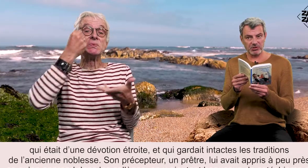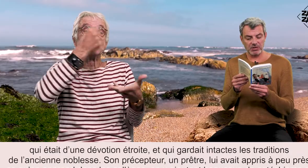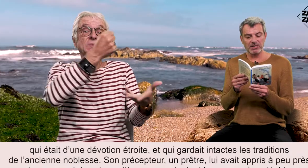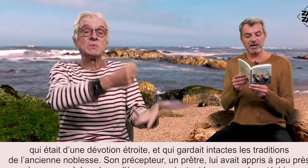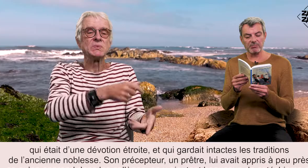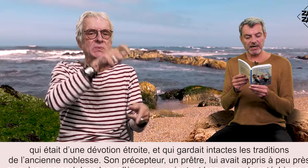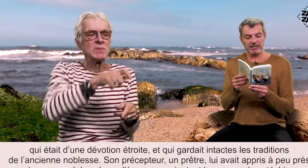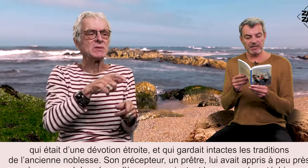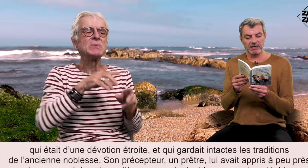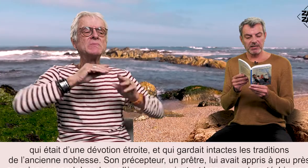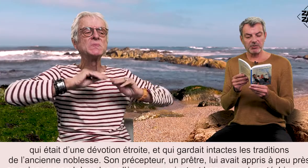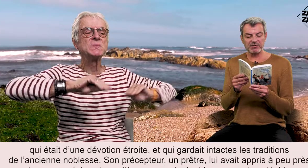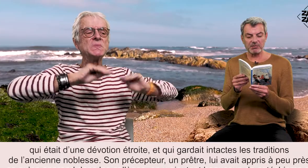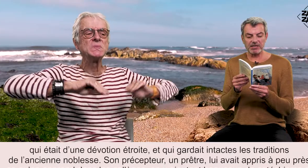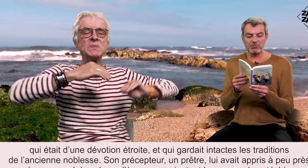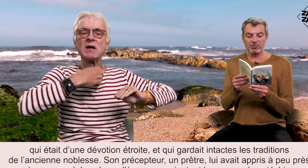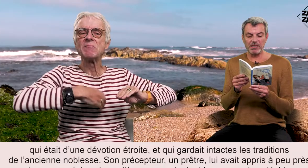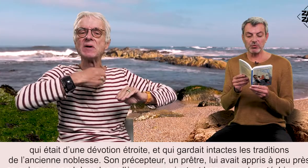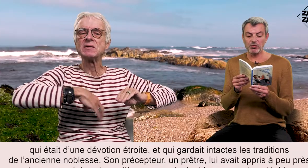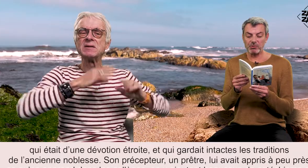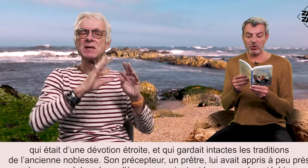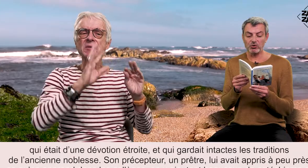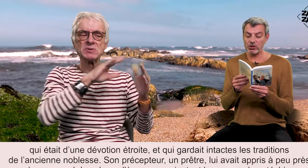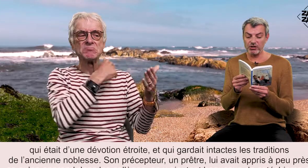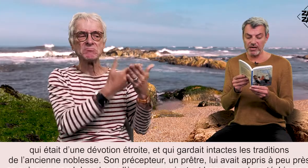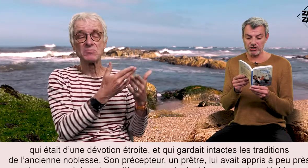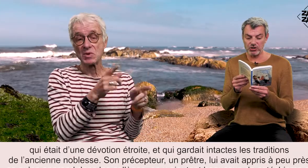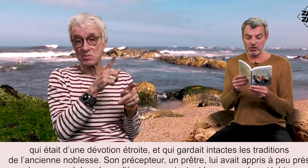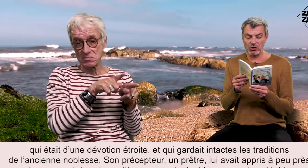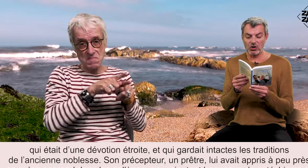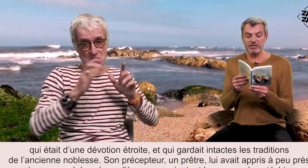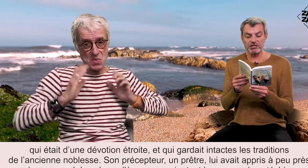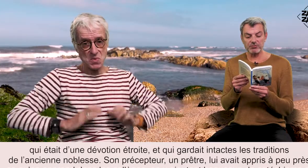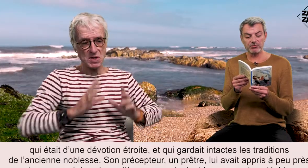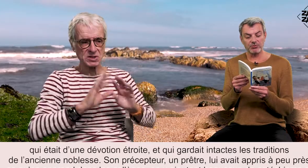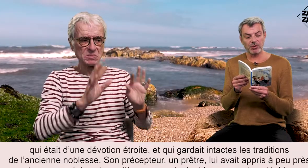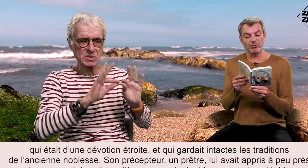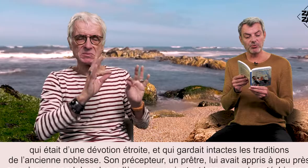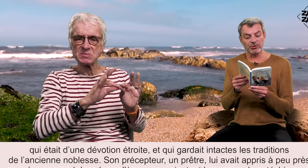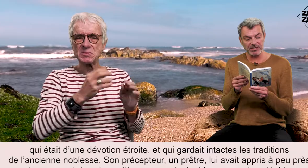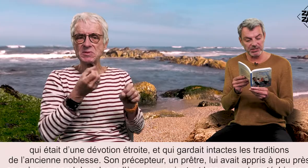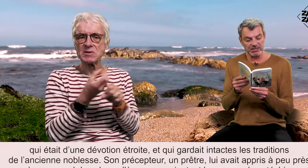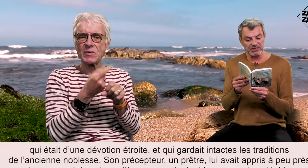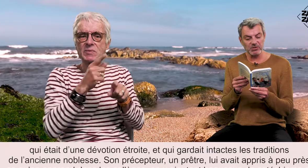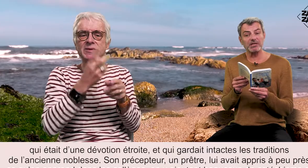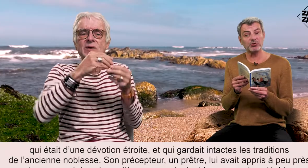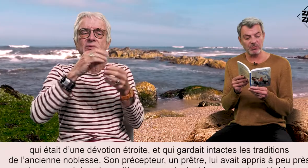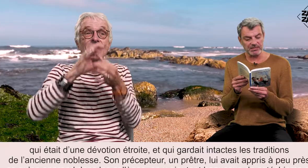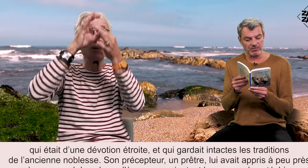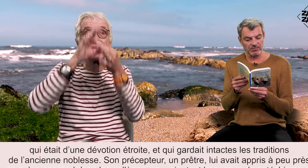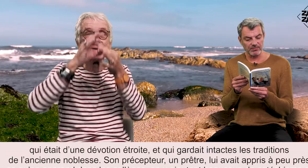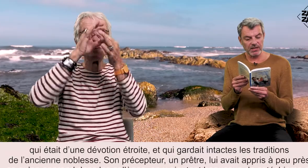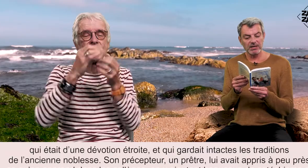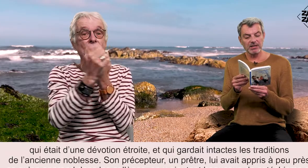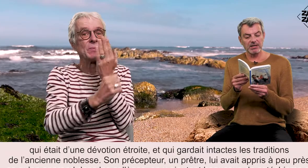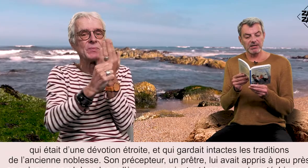précepteur, un prêtre, lui avait appris à peu près ce qu'on apprend dans les collèges, en y ajoutant beaucoup de catéchismes et de